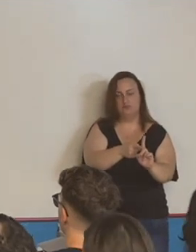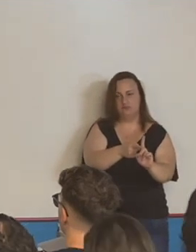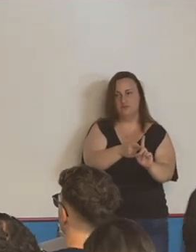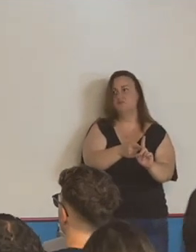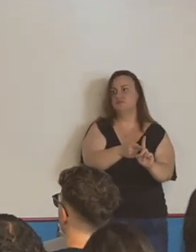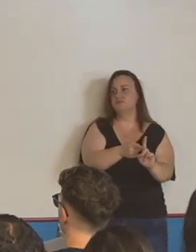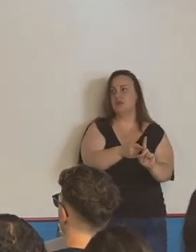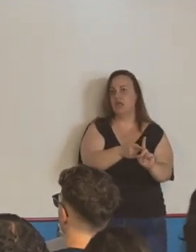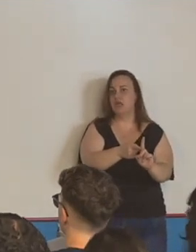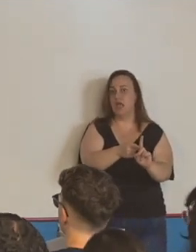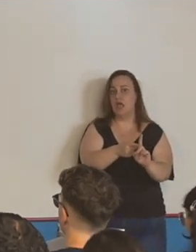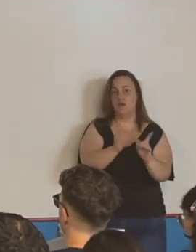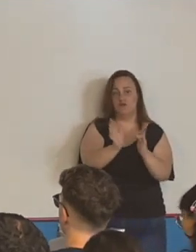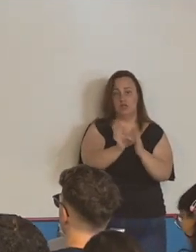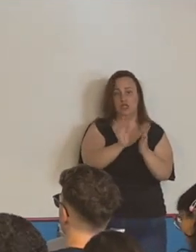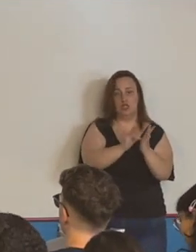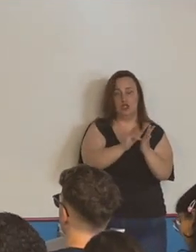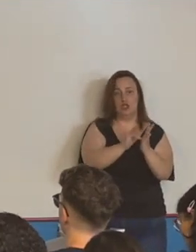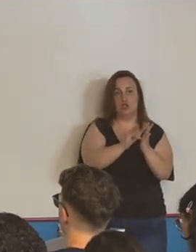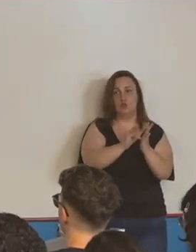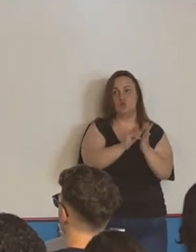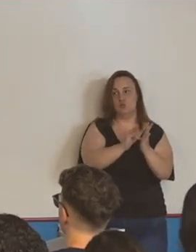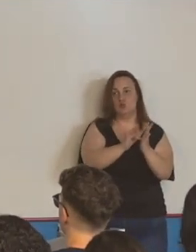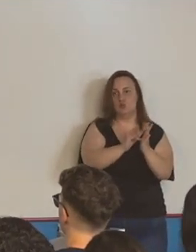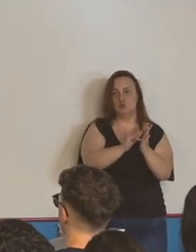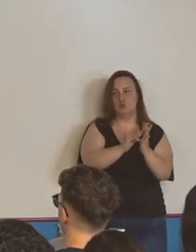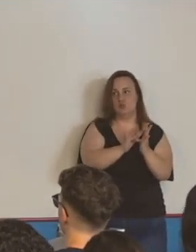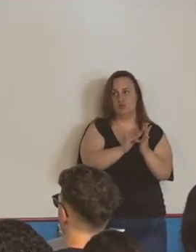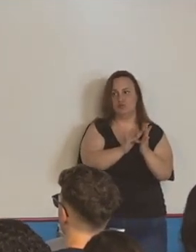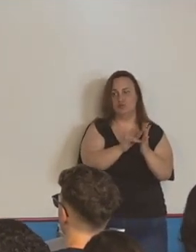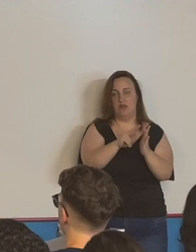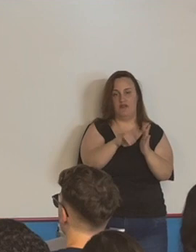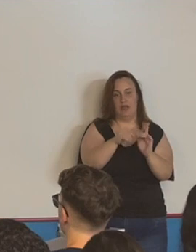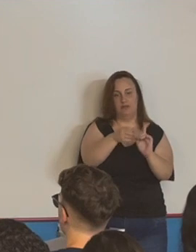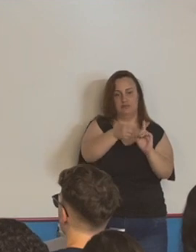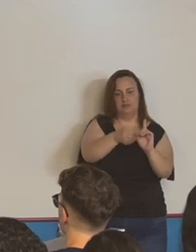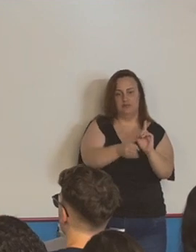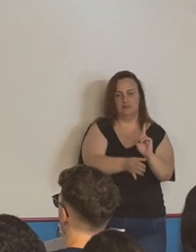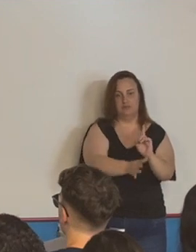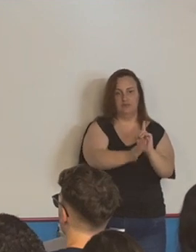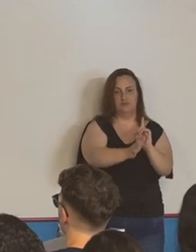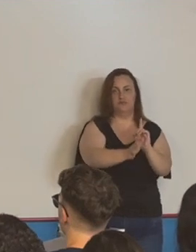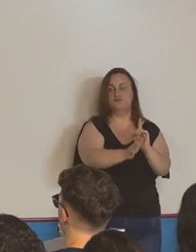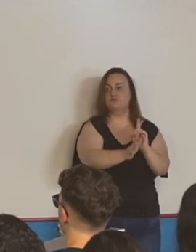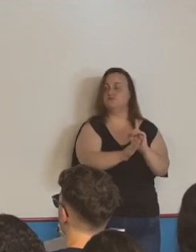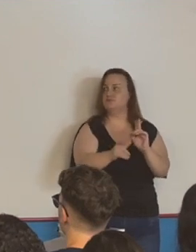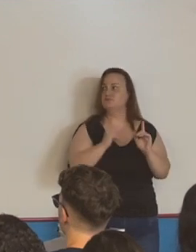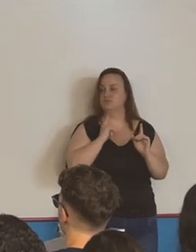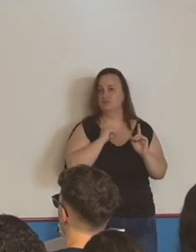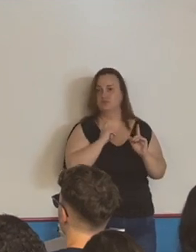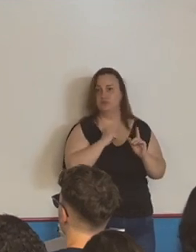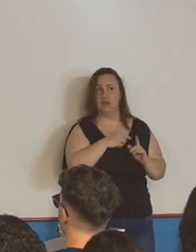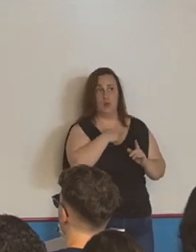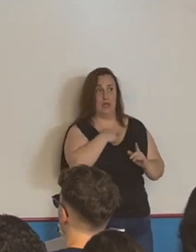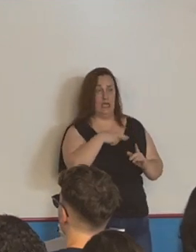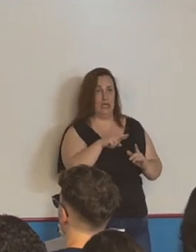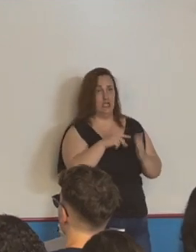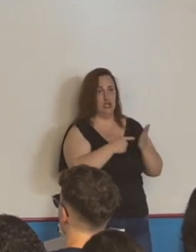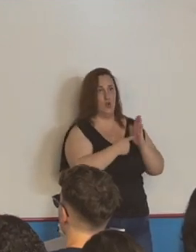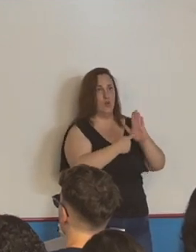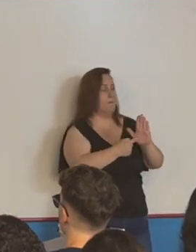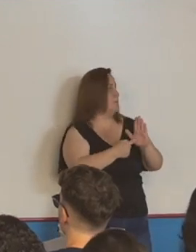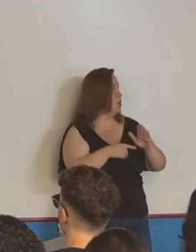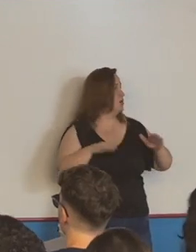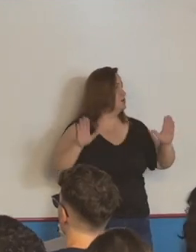de Jesus. Então, não só a religião católica, mas algumas outras religiões também usam o anjo como um tipo